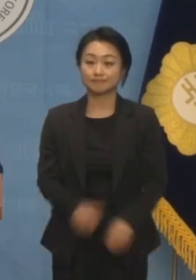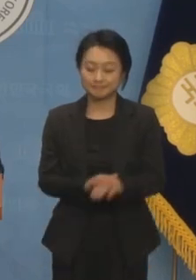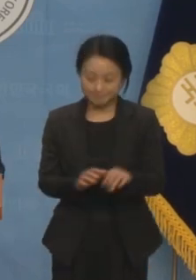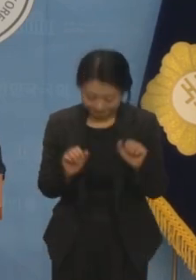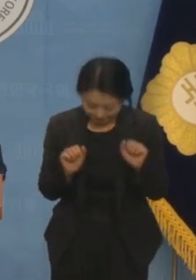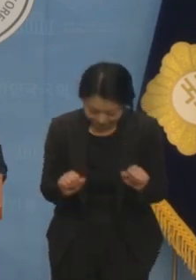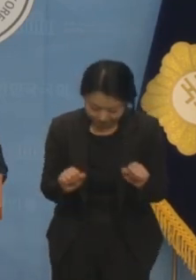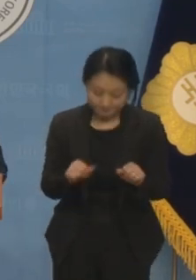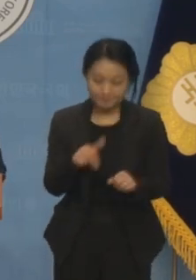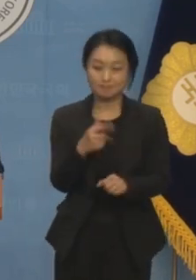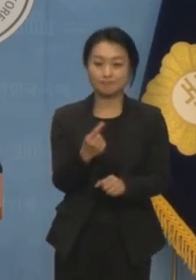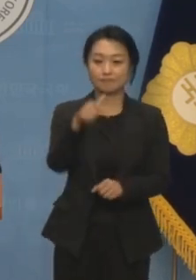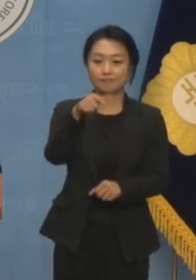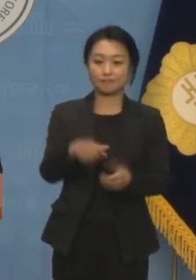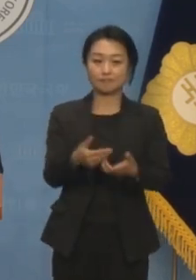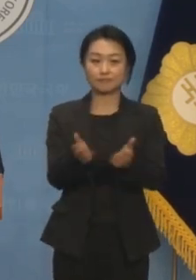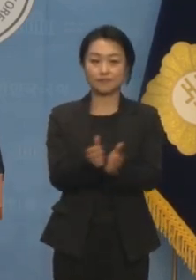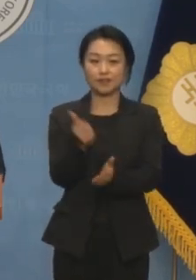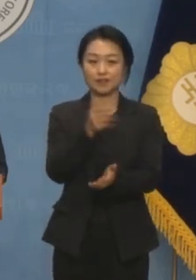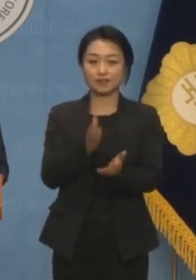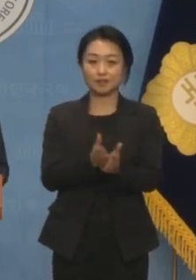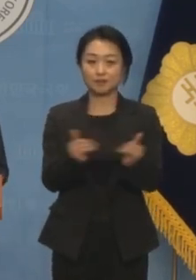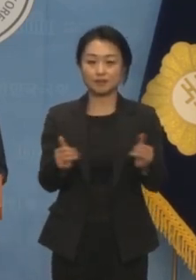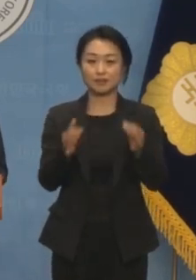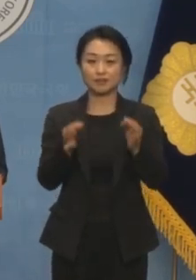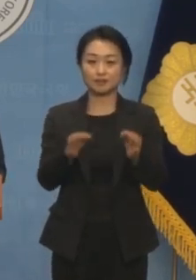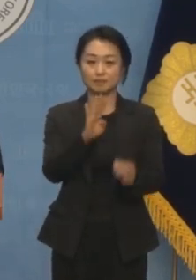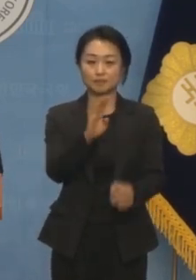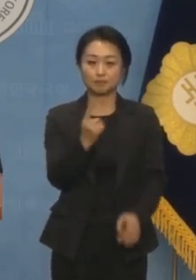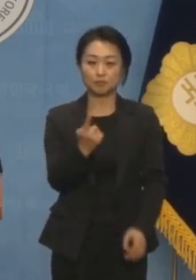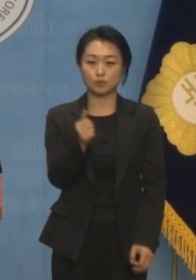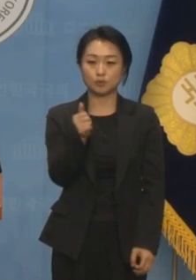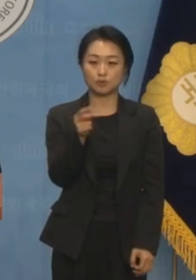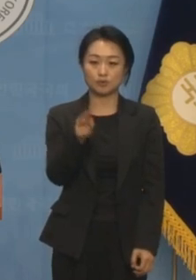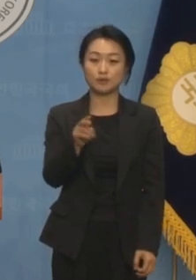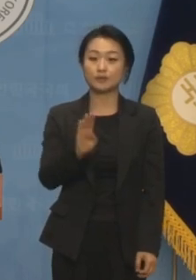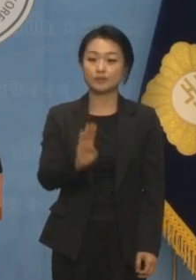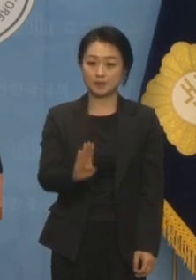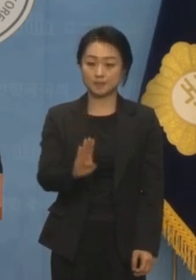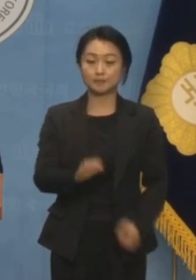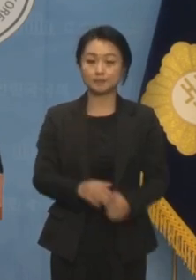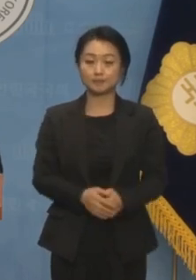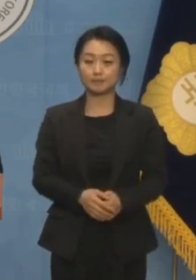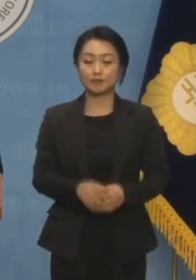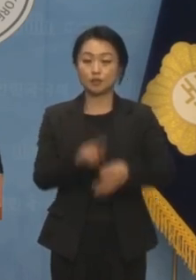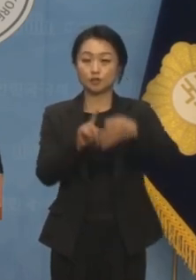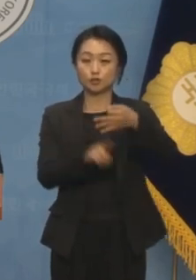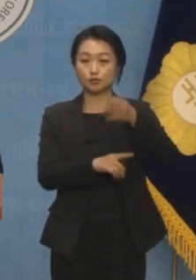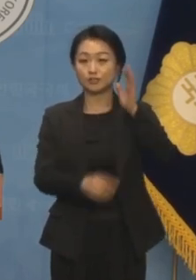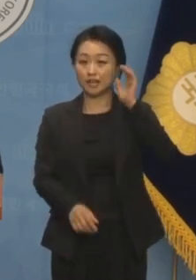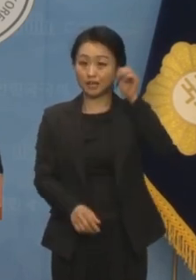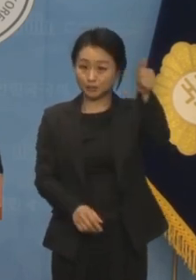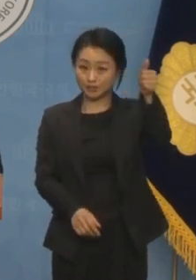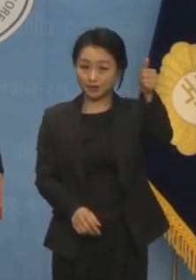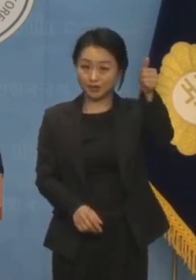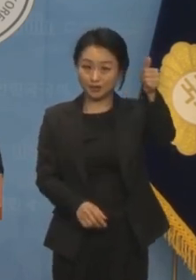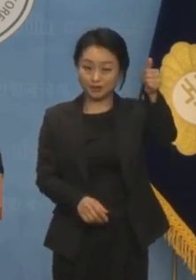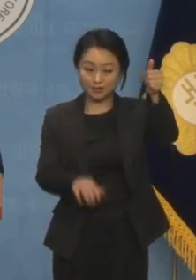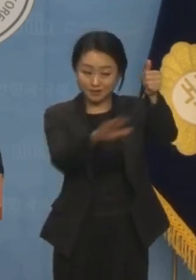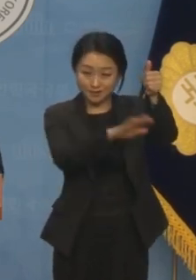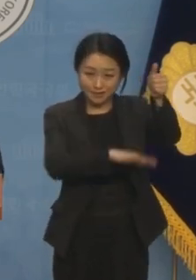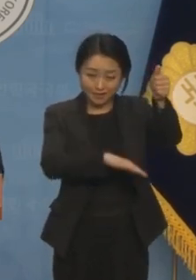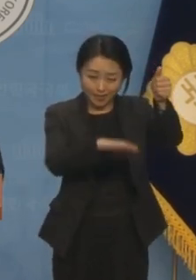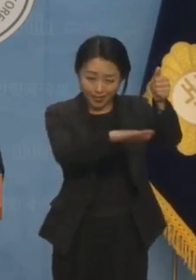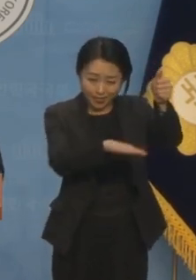안녁하십니까 조국혁신당 대변인 김보협입니다. 윤 대통령의 애완검은